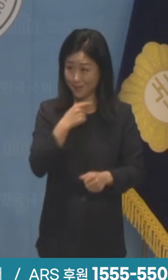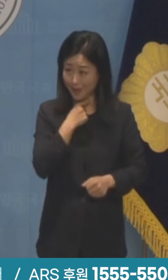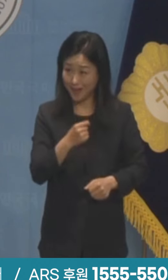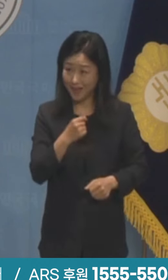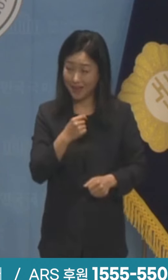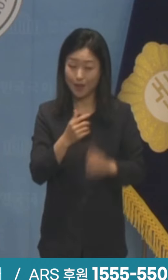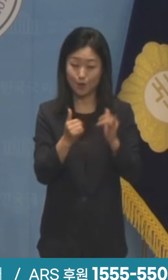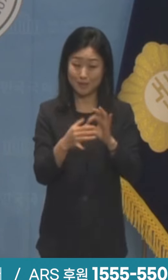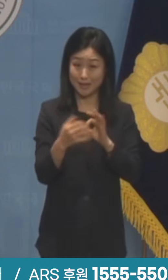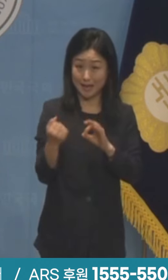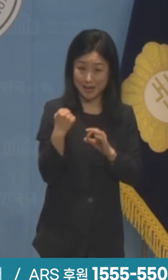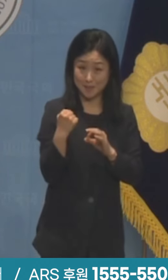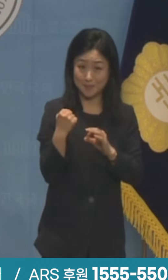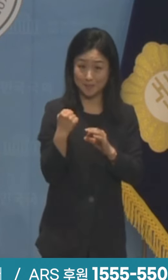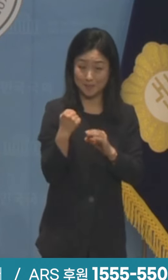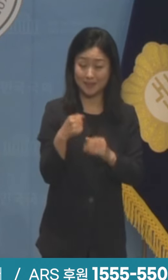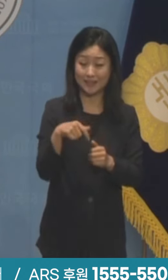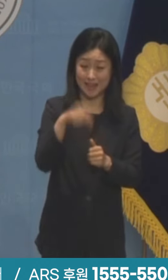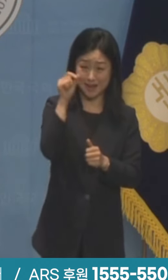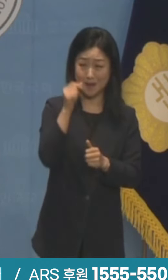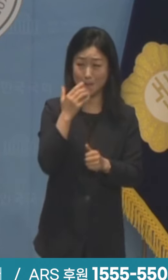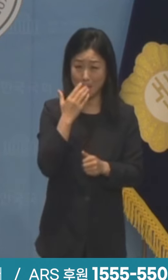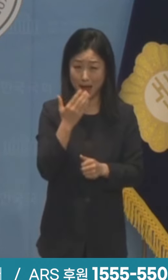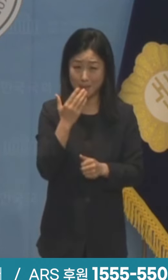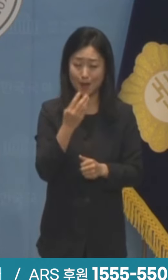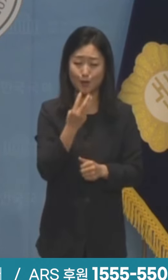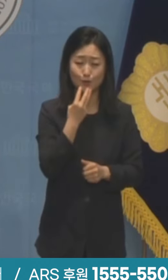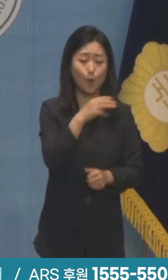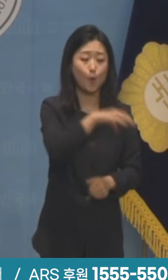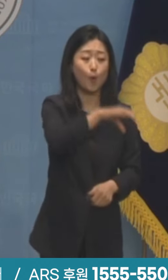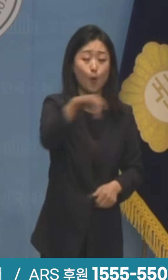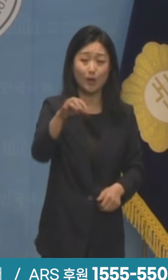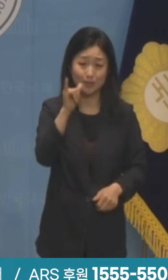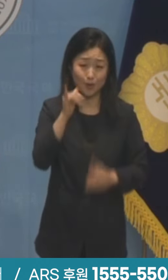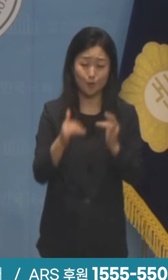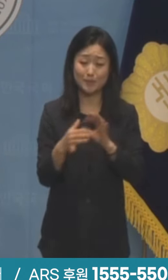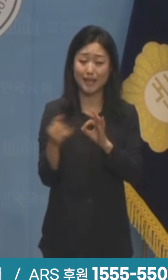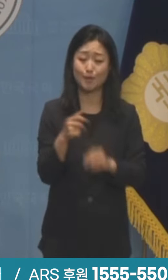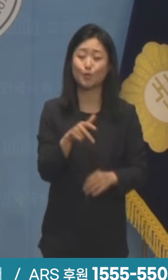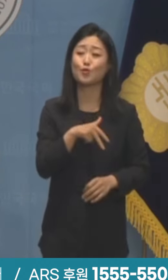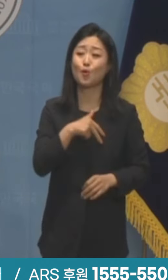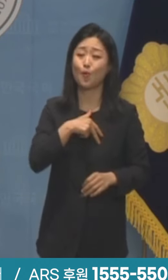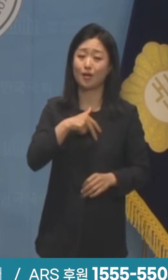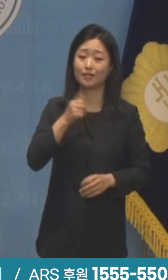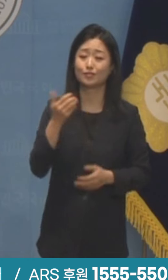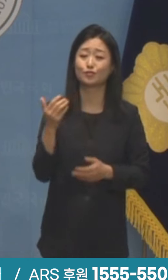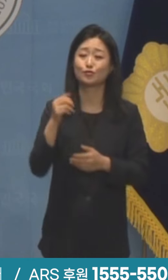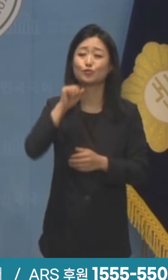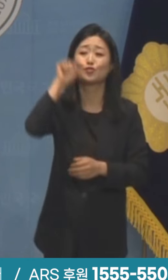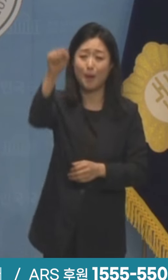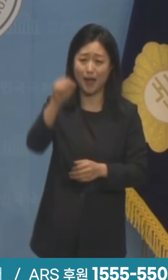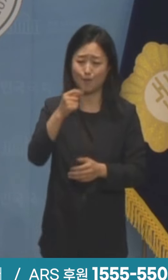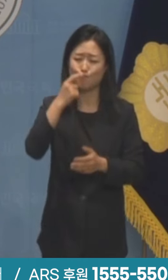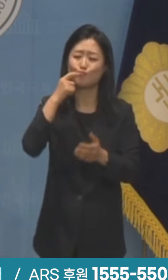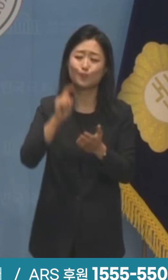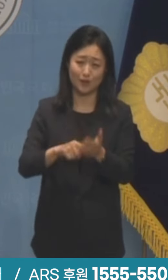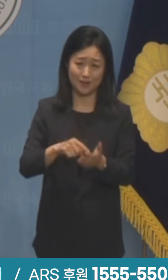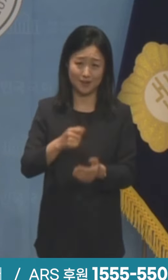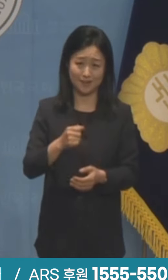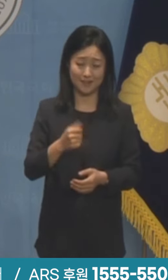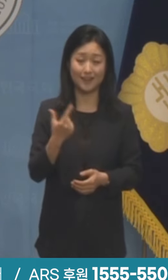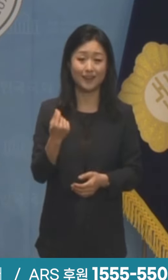국민의 힘 공천이 곧 당선인 곳이 서울에도 여러 곳일 텐데 국민의 힘에 국회의원 되는 거 그렇게 어렵지 않았을